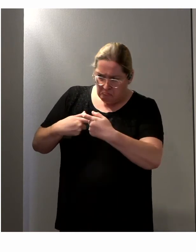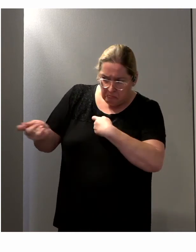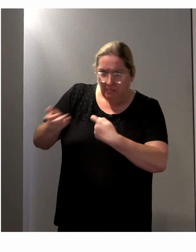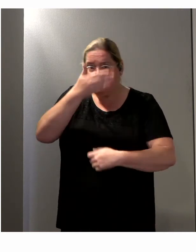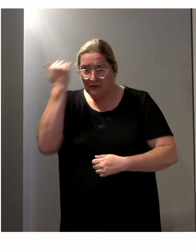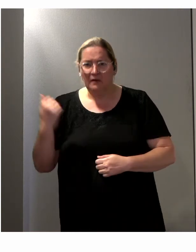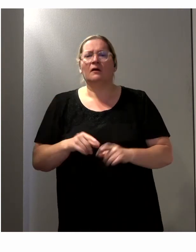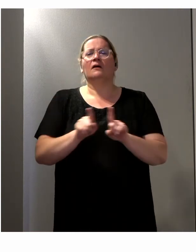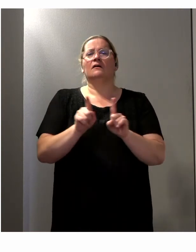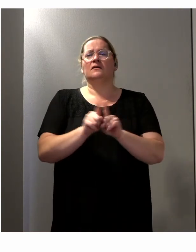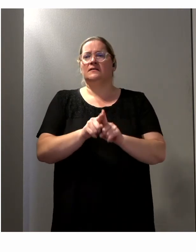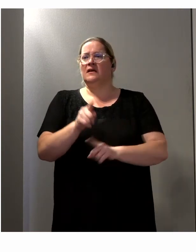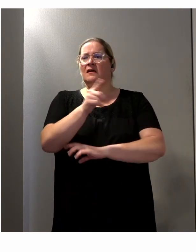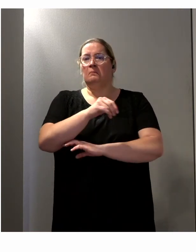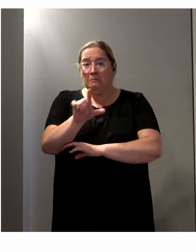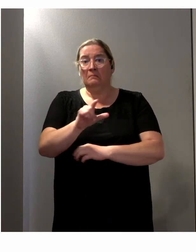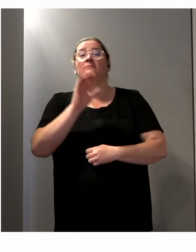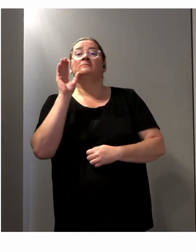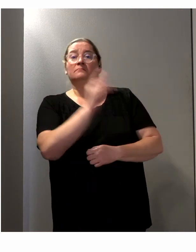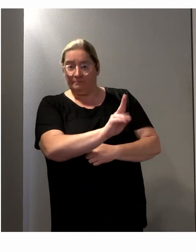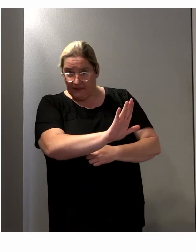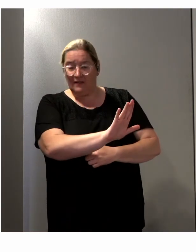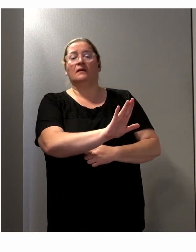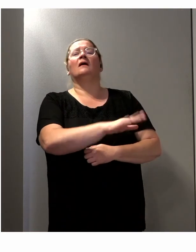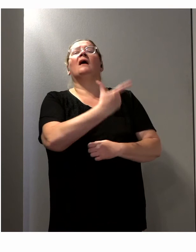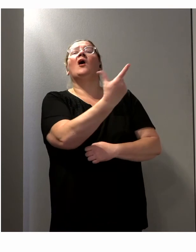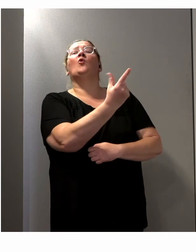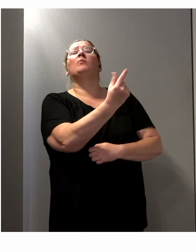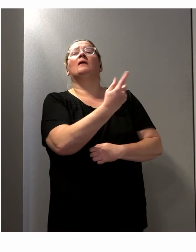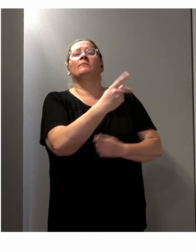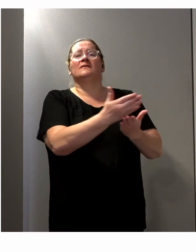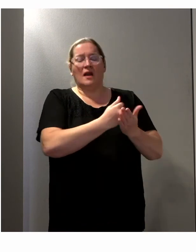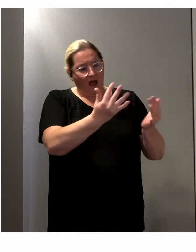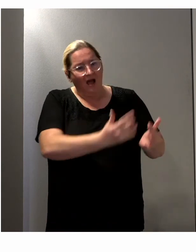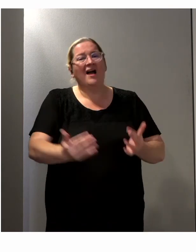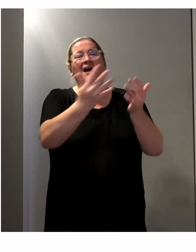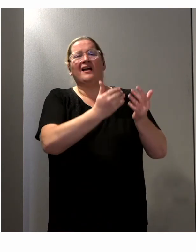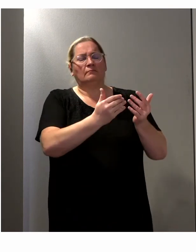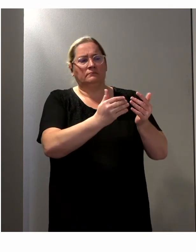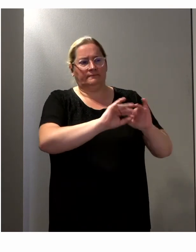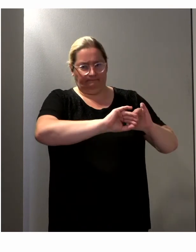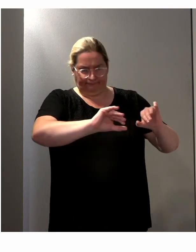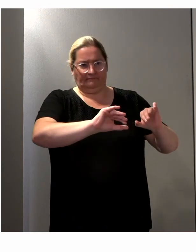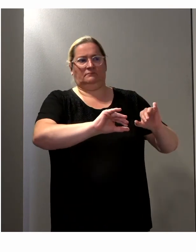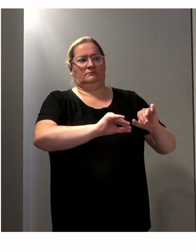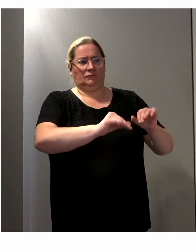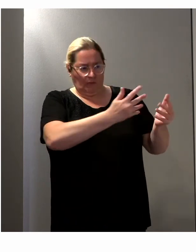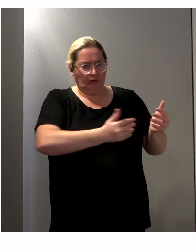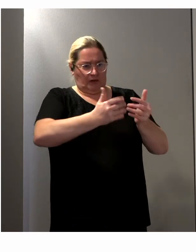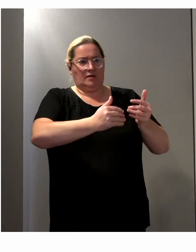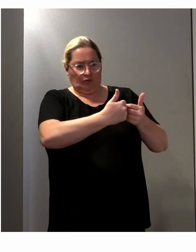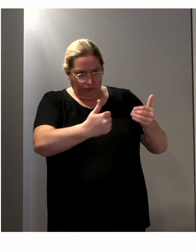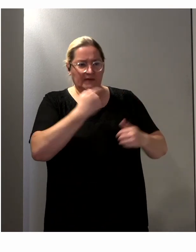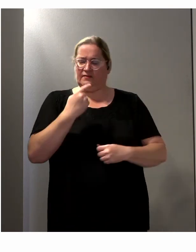en cours autour de la PPL déconjugalisation interroge une fois de plus, le statut de l'AAH comme minima